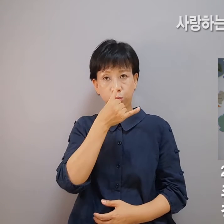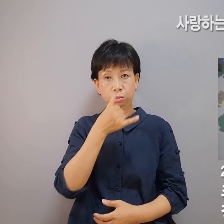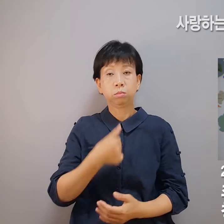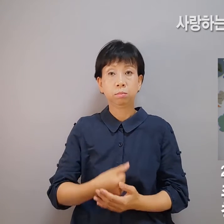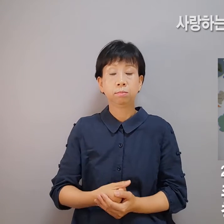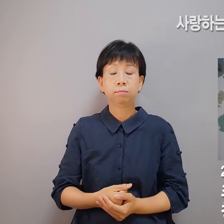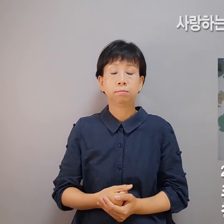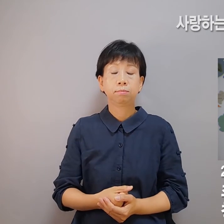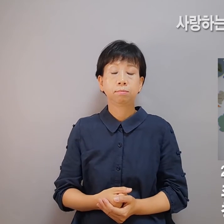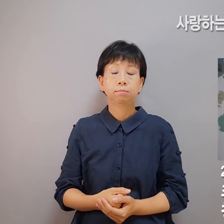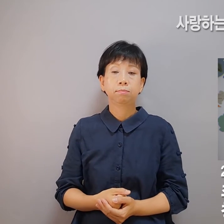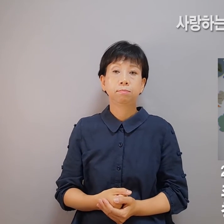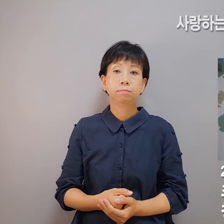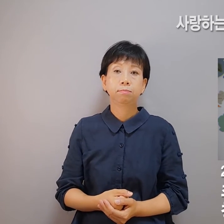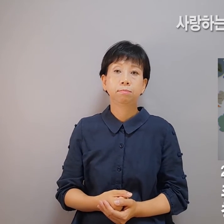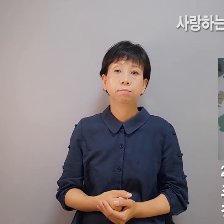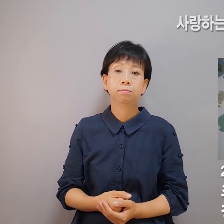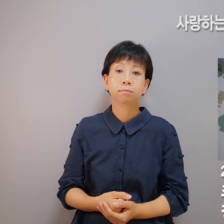대우하겠죠. 어느 신학교나.